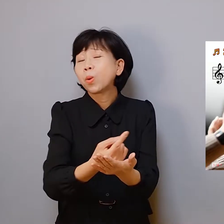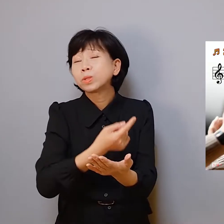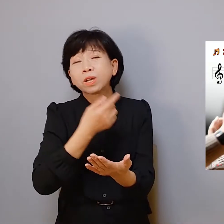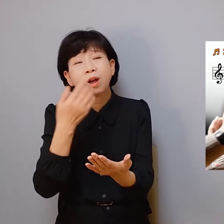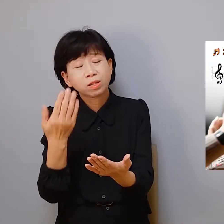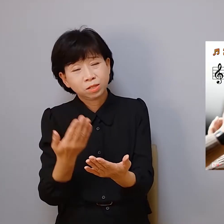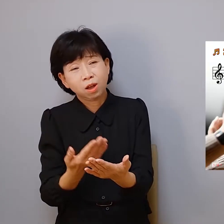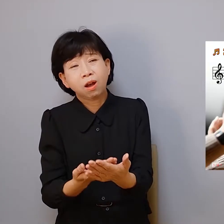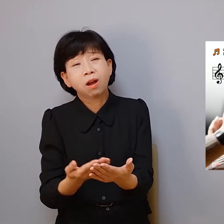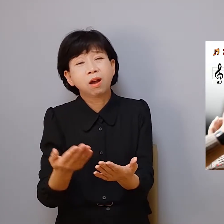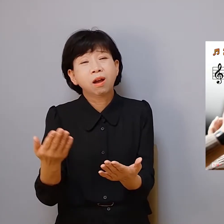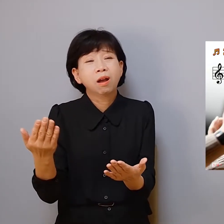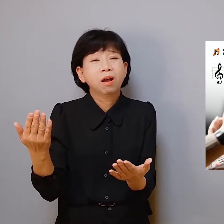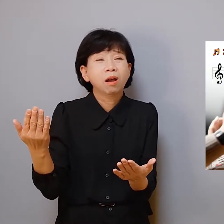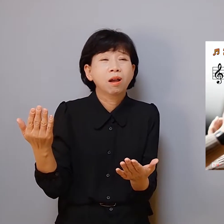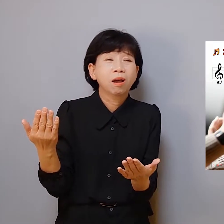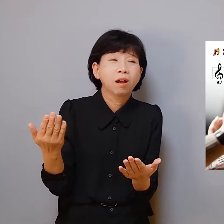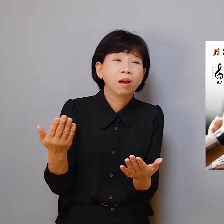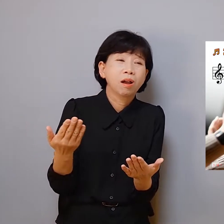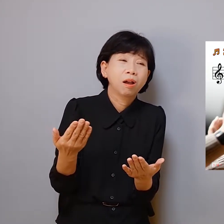이곳에 오셔서